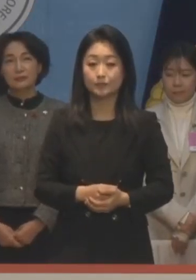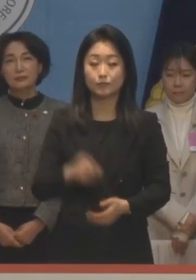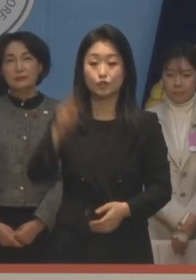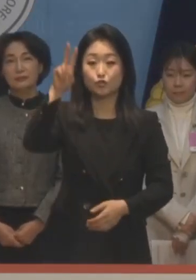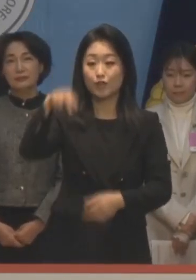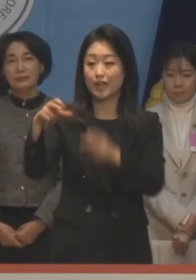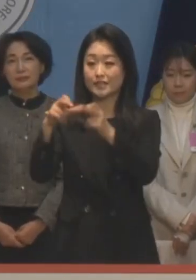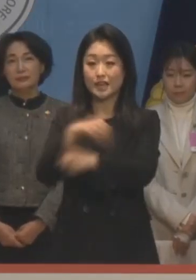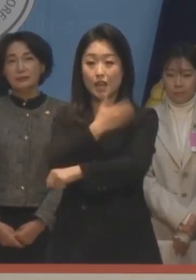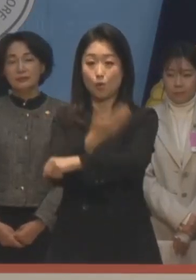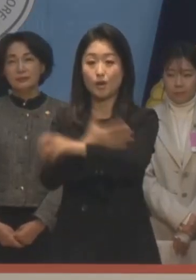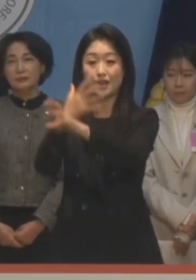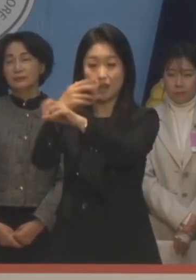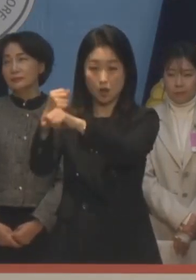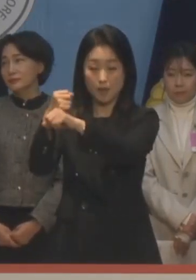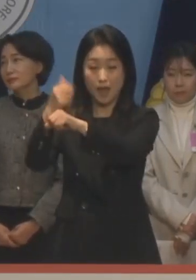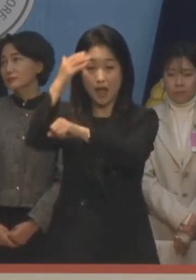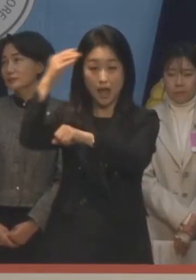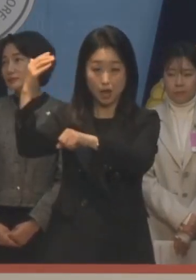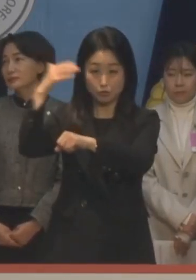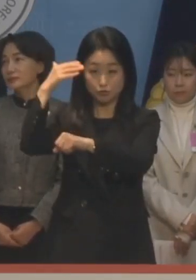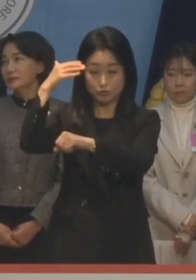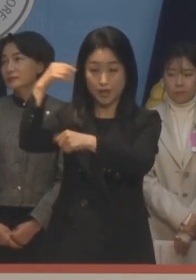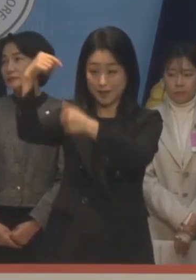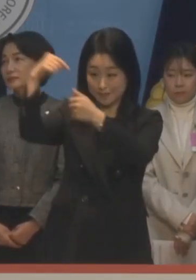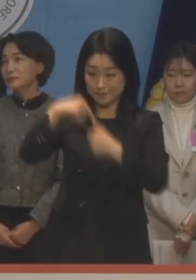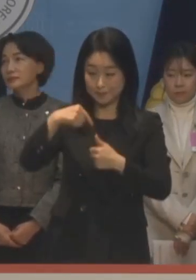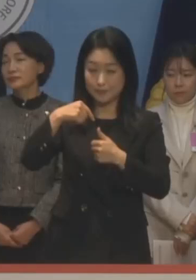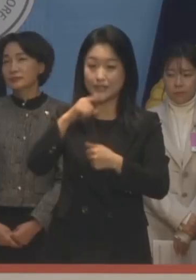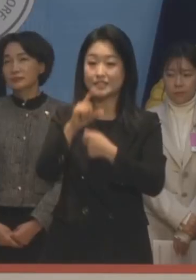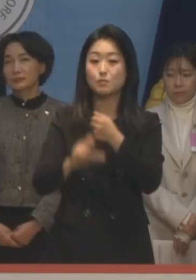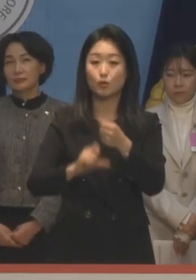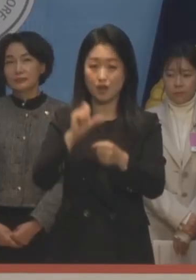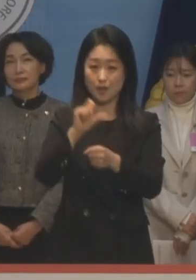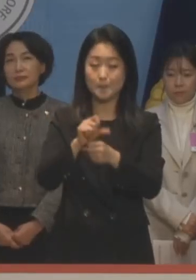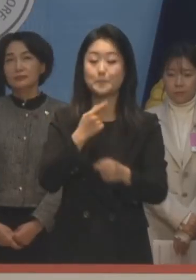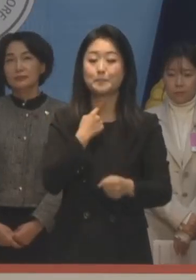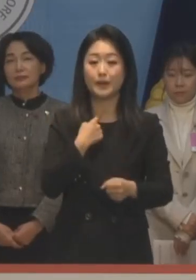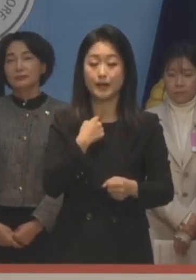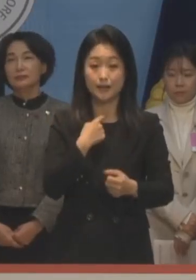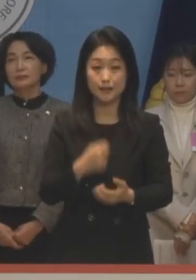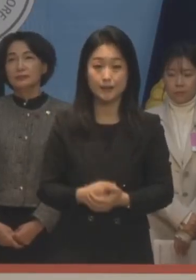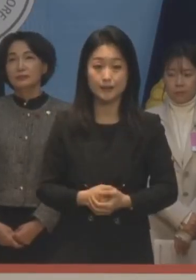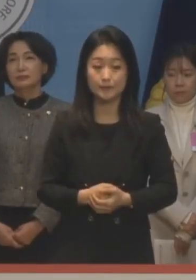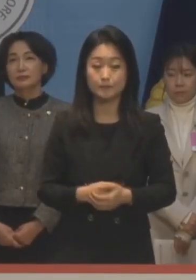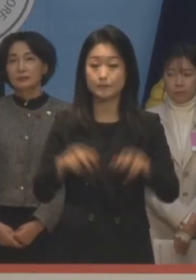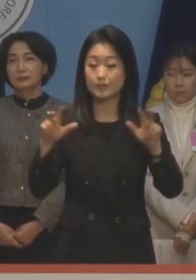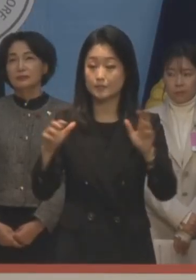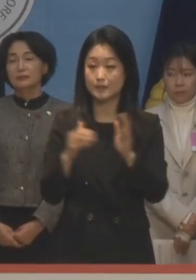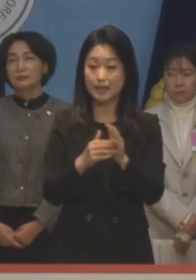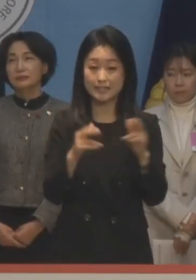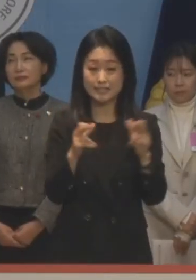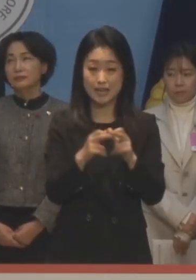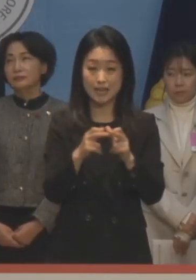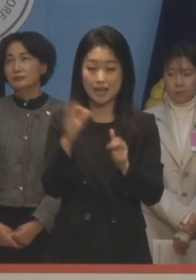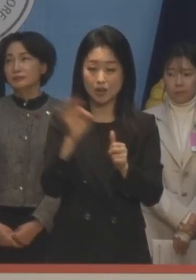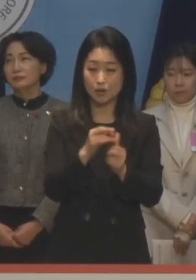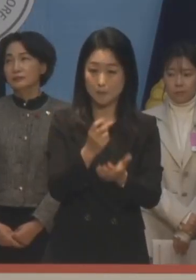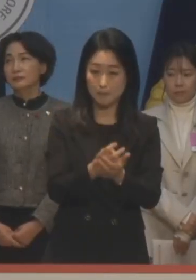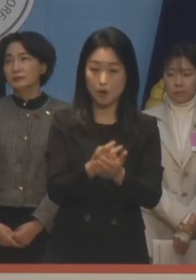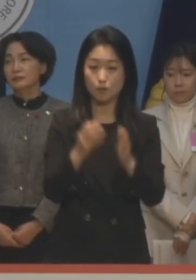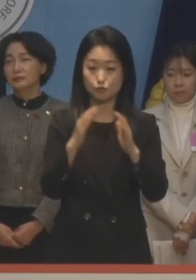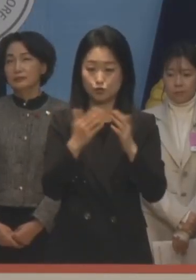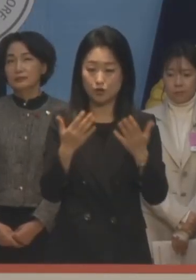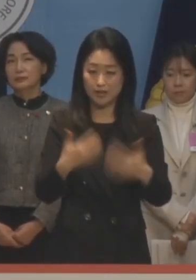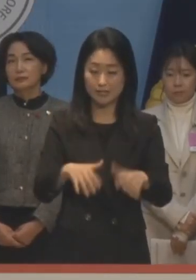유엔 장애인 권리 협약이 우리나라에 발효된 지 벌써 15년이 지났습니다. 그동안 장애인연금법,